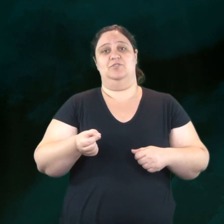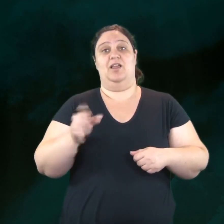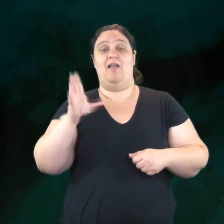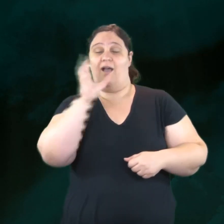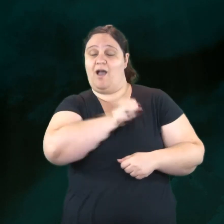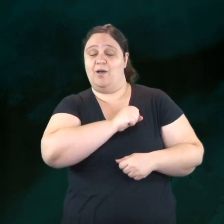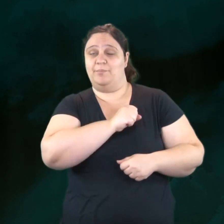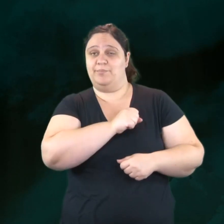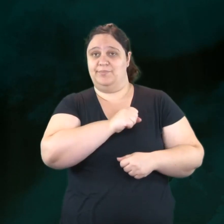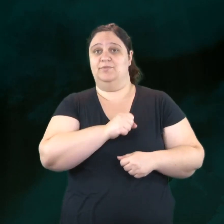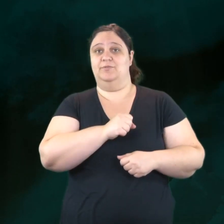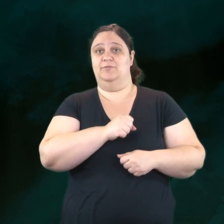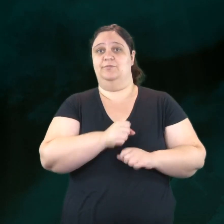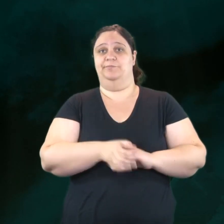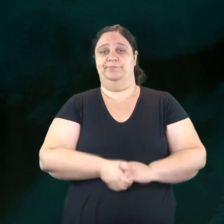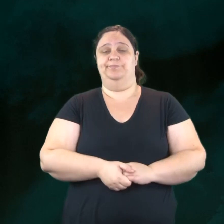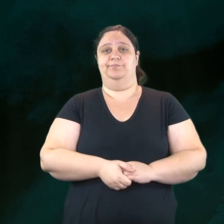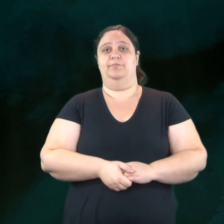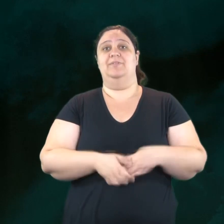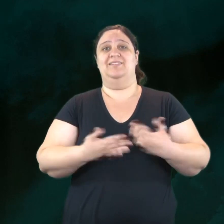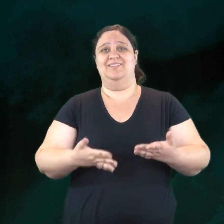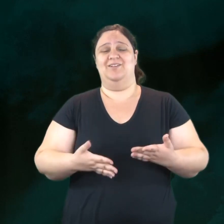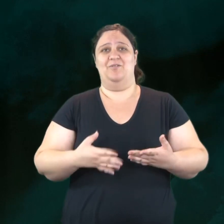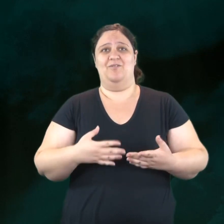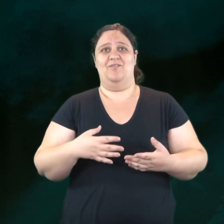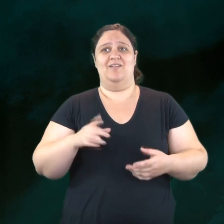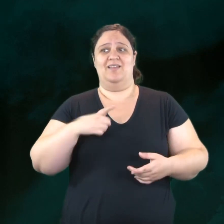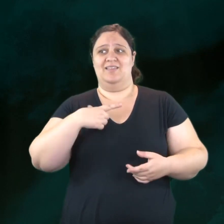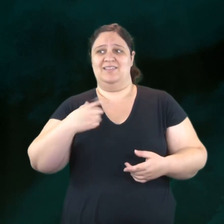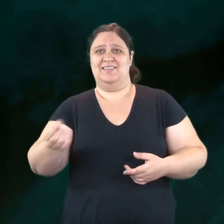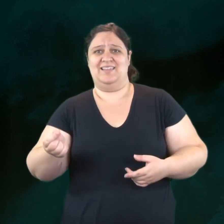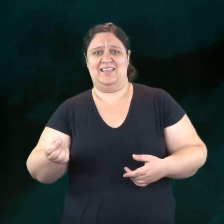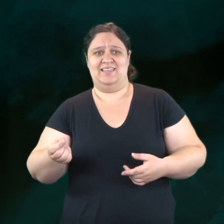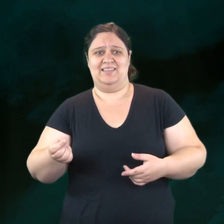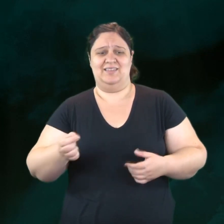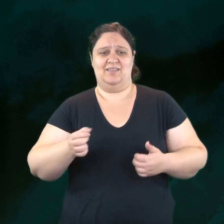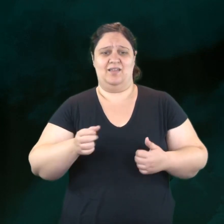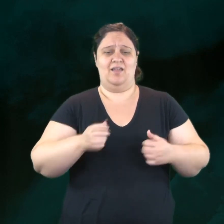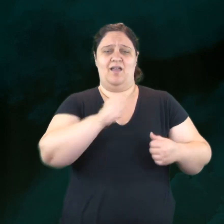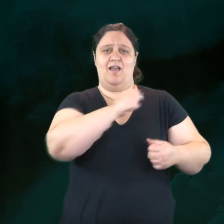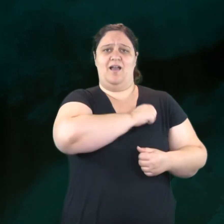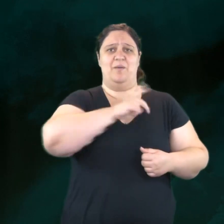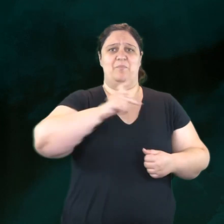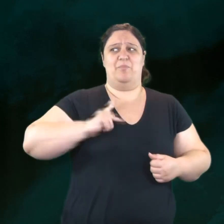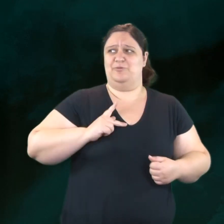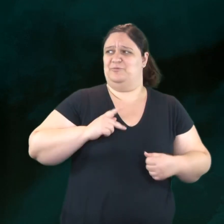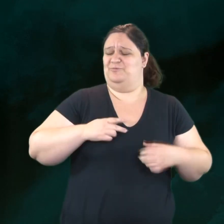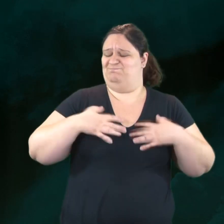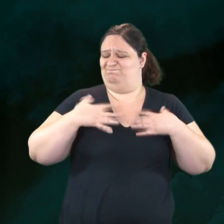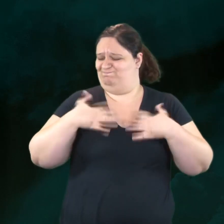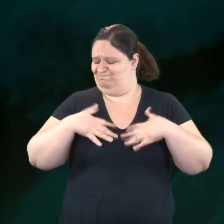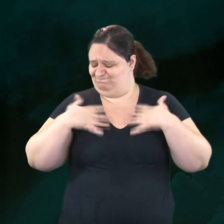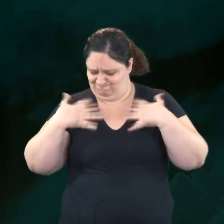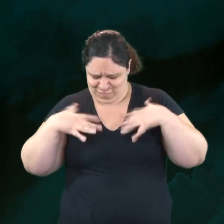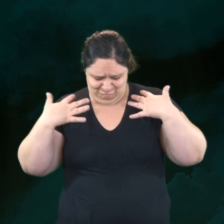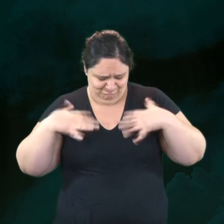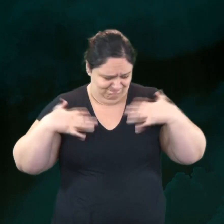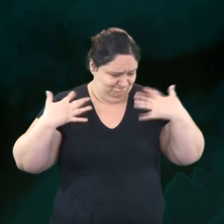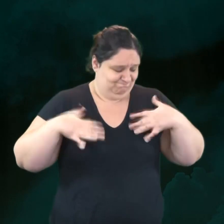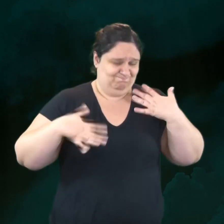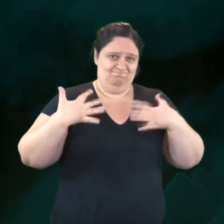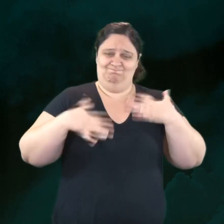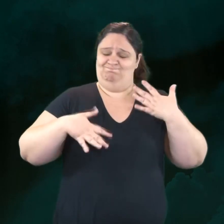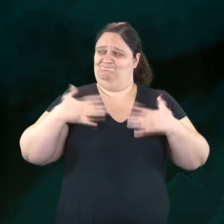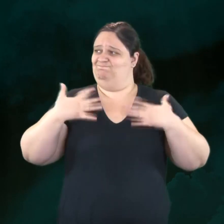abruptamente, e essa saída doeu no coração dos apóstolos, principalmente em Paulo. Paulo ficou desesperado.